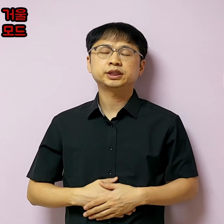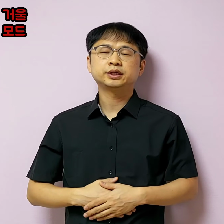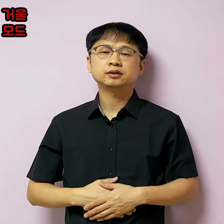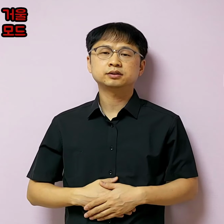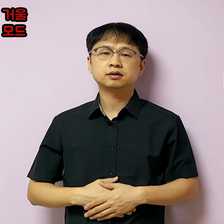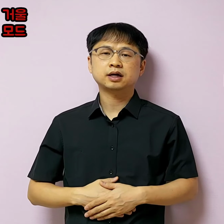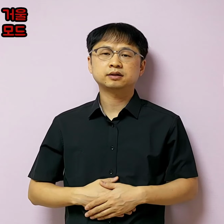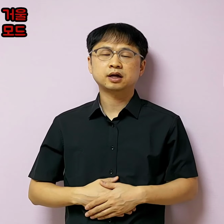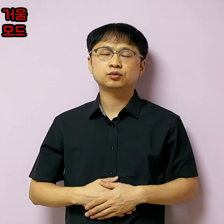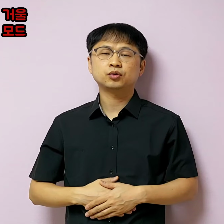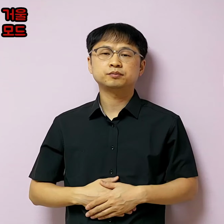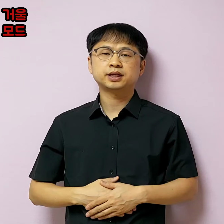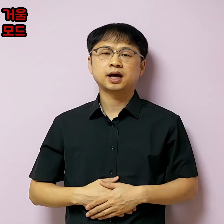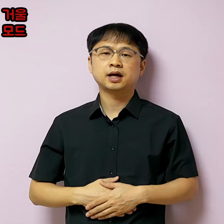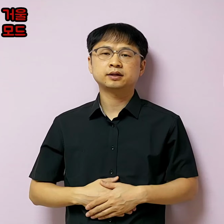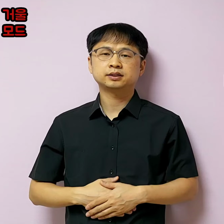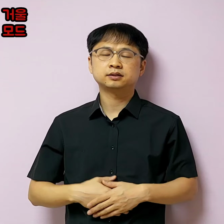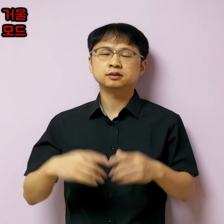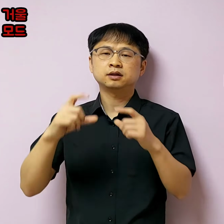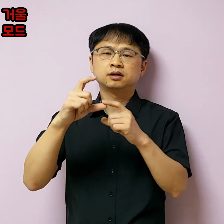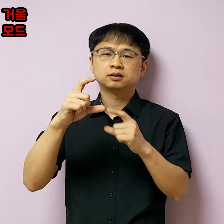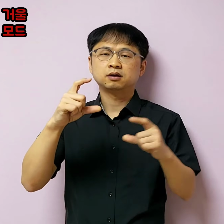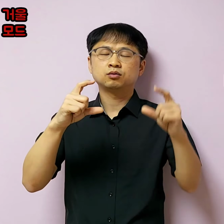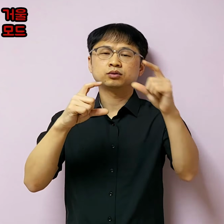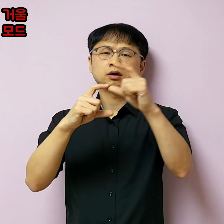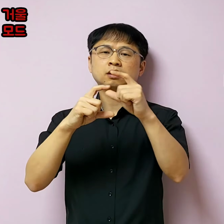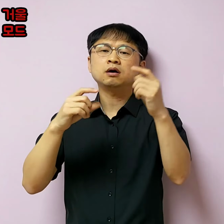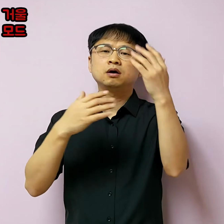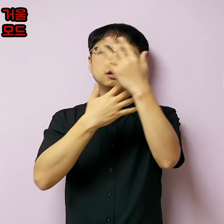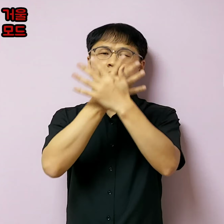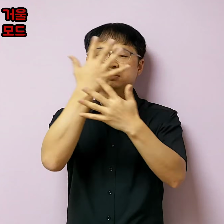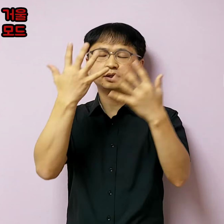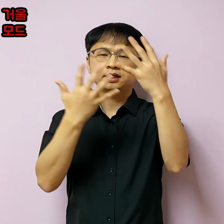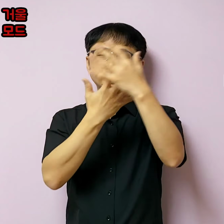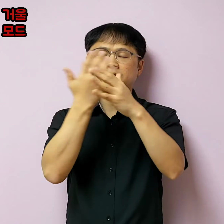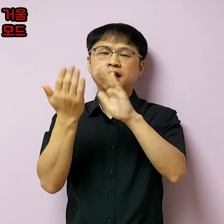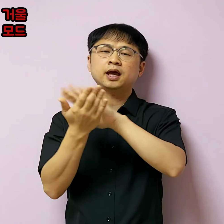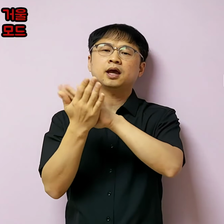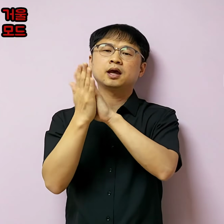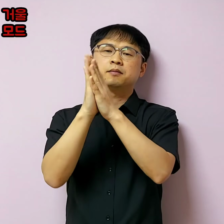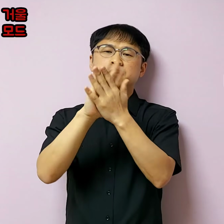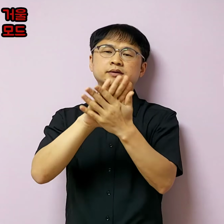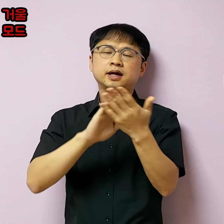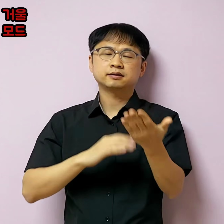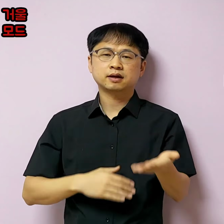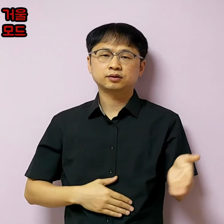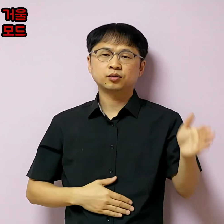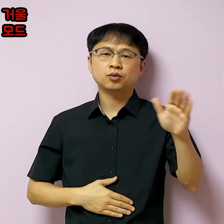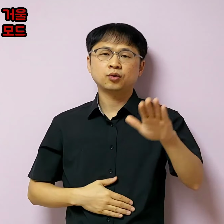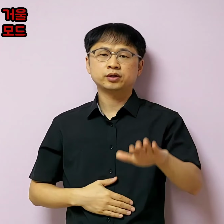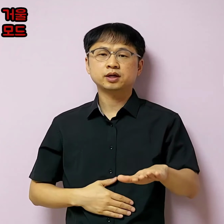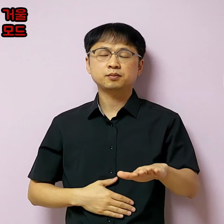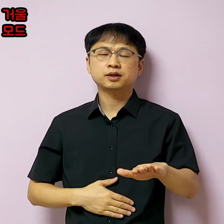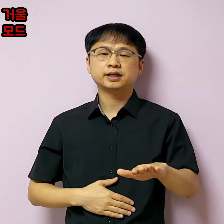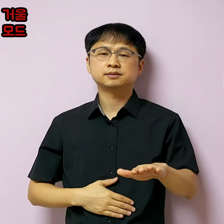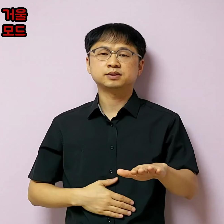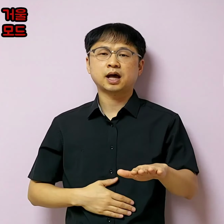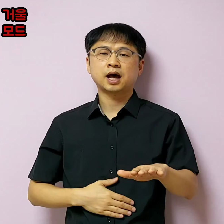조금씩 옅어져 가더라도 입니다. 여기서는 더욱더 흐릿하게 변하더라도 이렇게